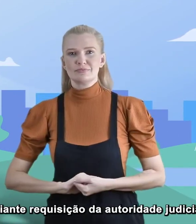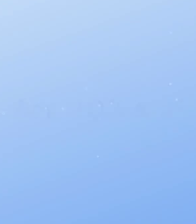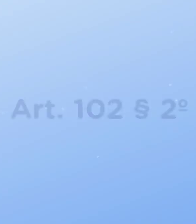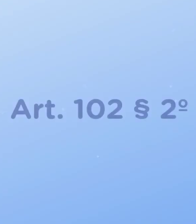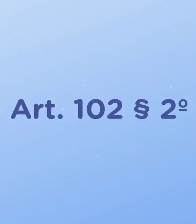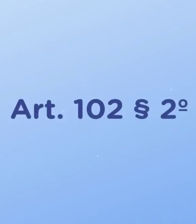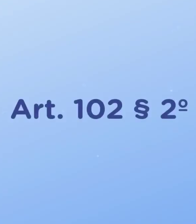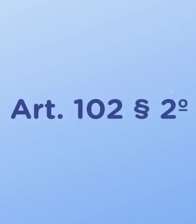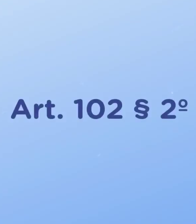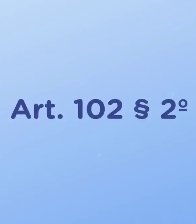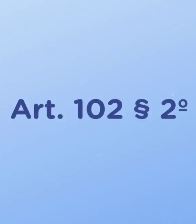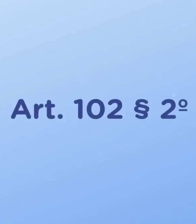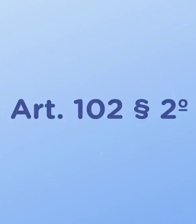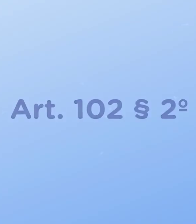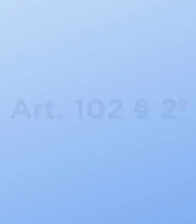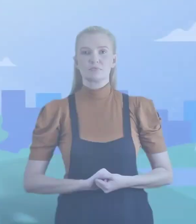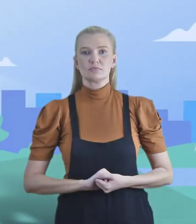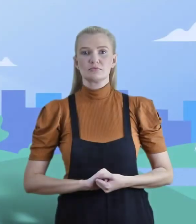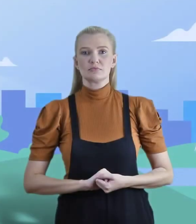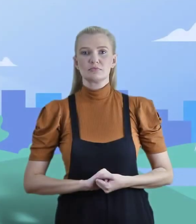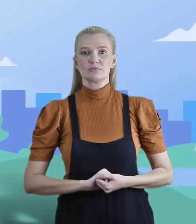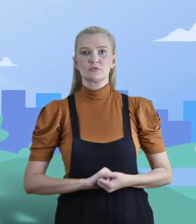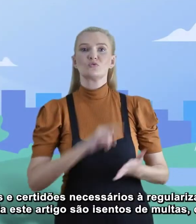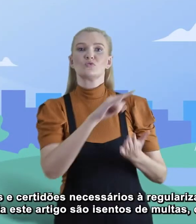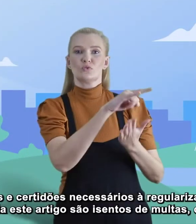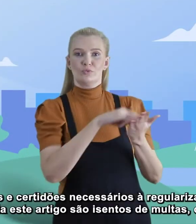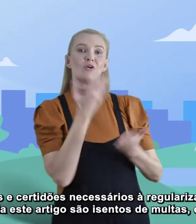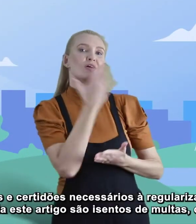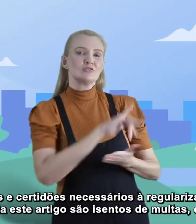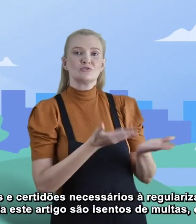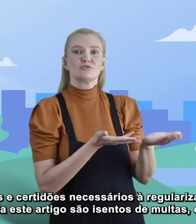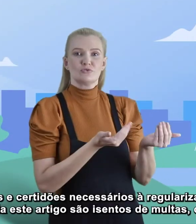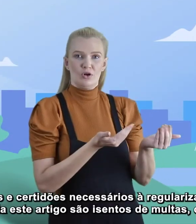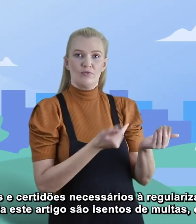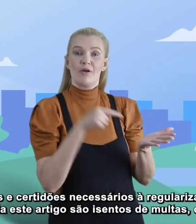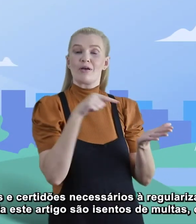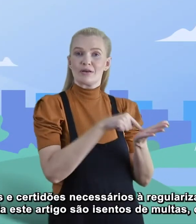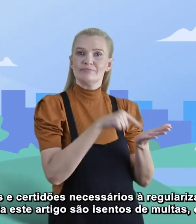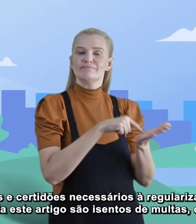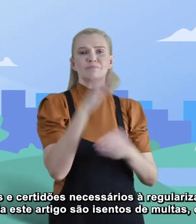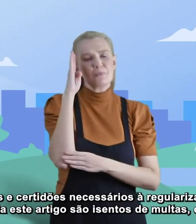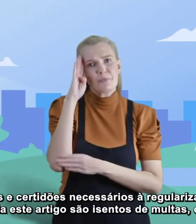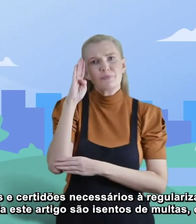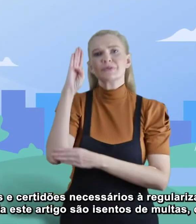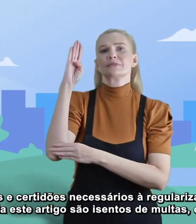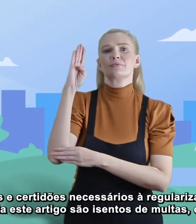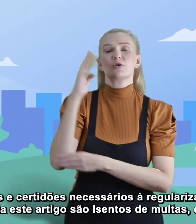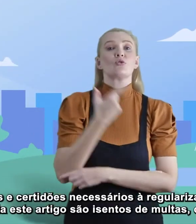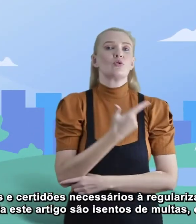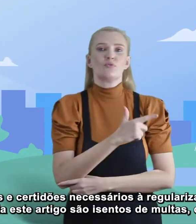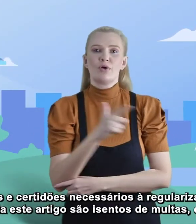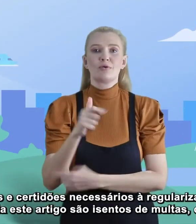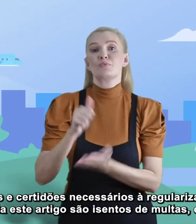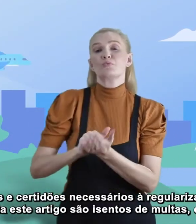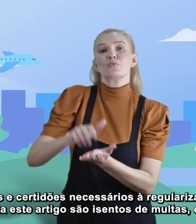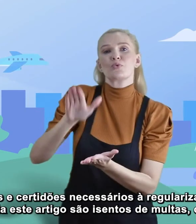Artigo 102, parágrafo 2º. Os registros e certidões necessários à regularização de que se trata esse artigo são isentos